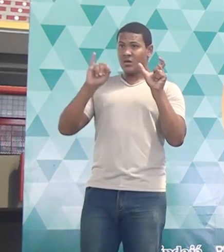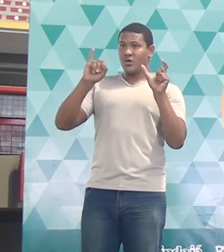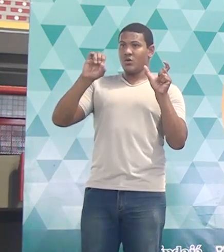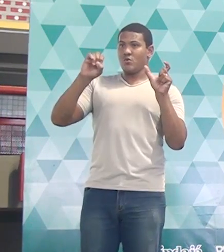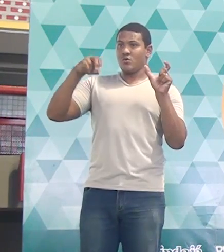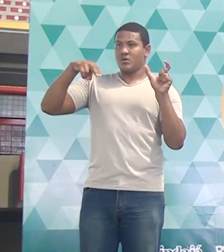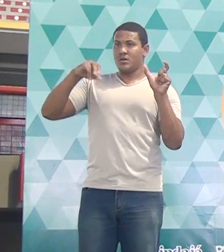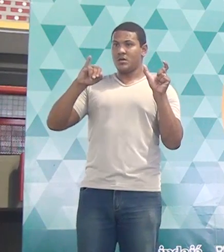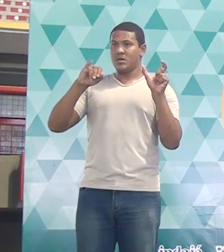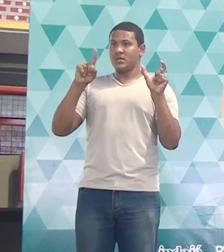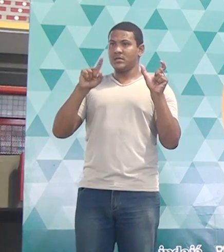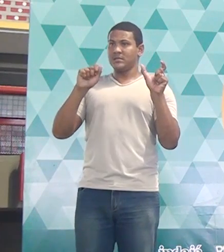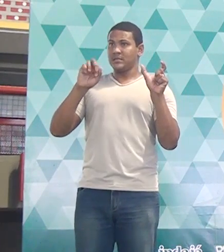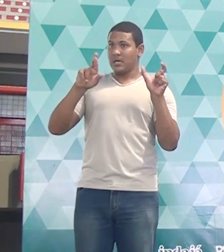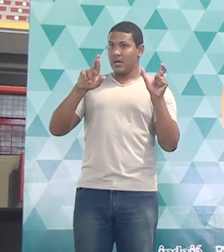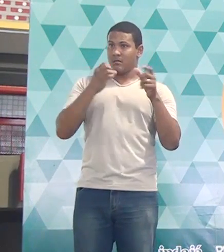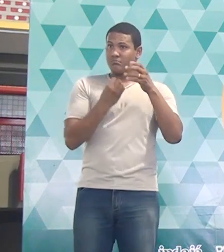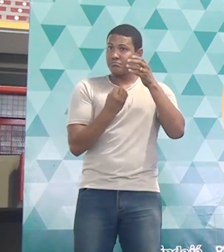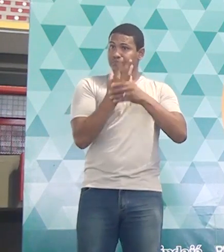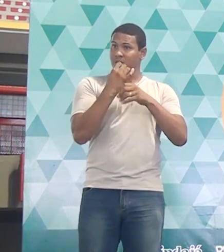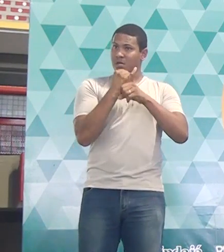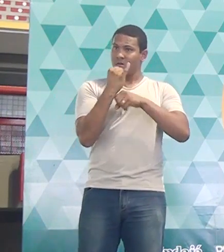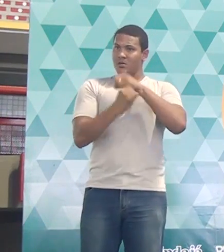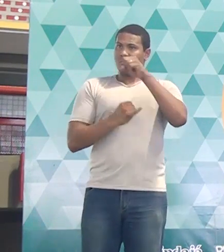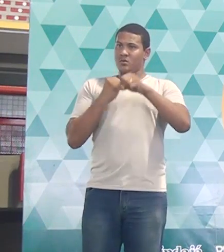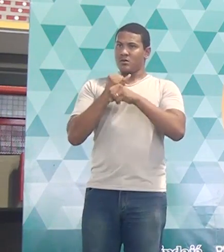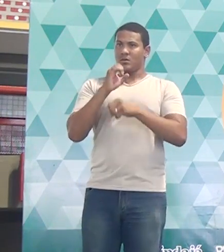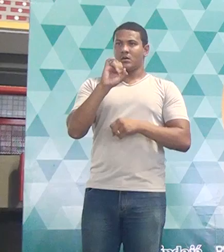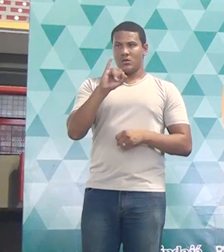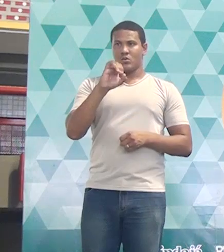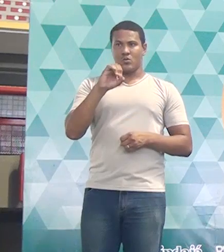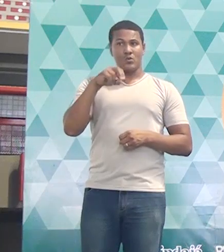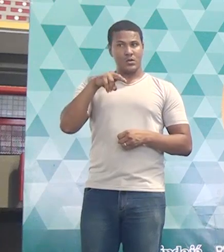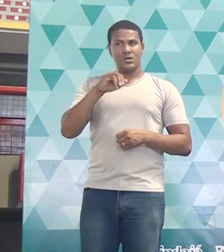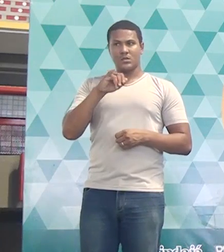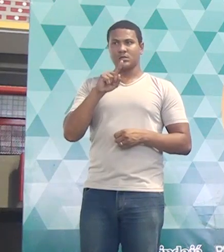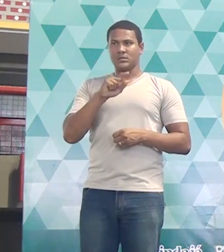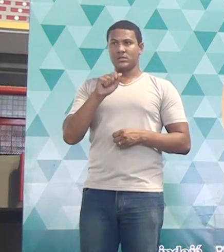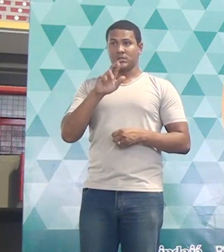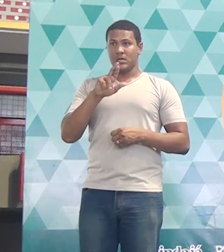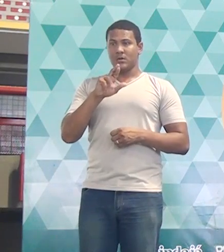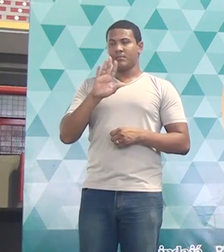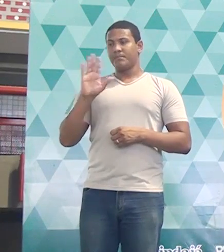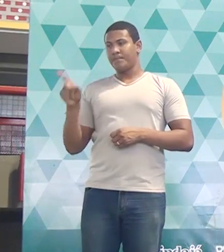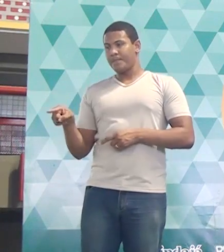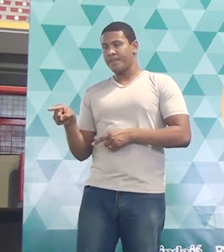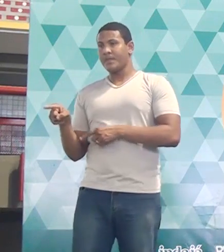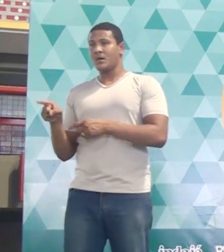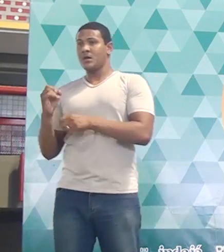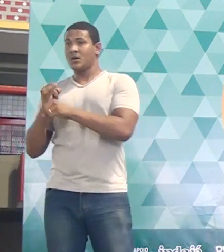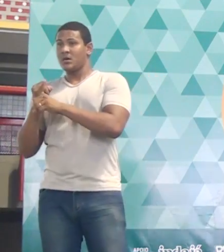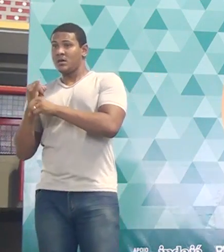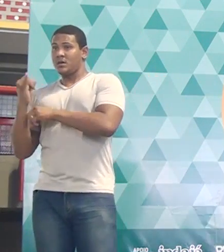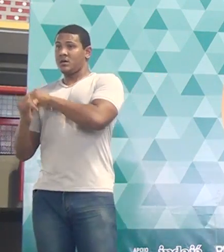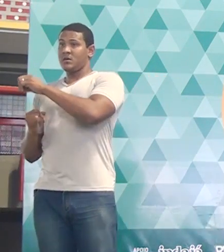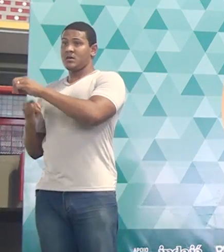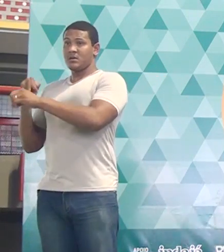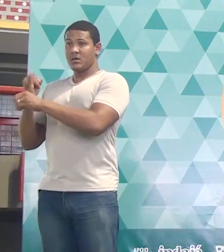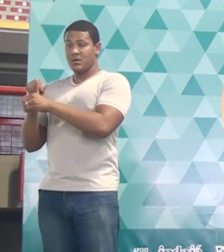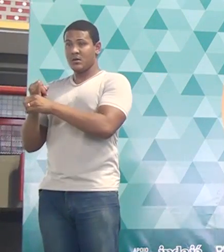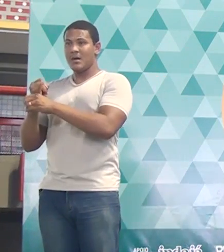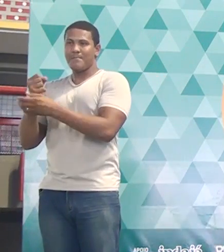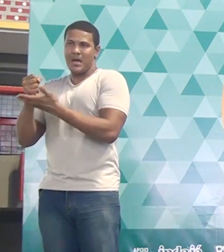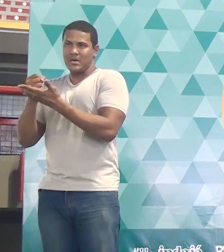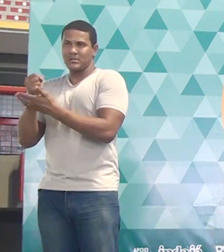Ácido ioniza, porque ele não é formado por íons. A água, quando quebra a ligação, cria os íons. A base dissocia, que a base